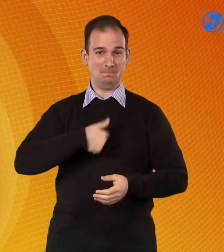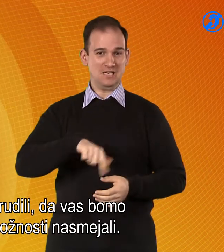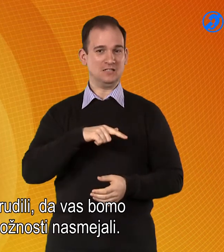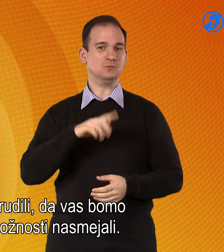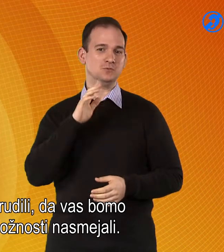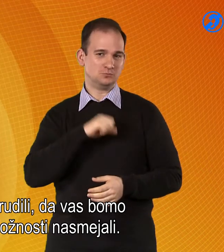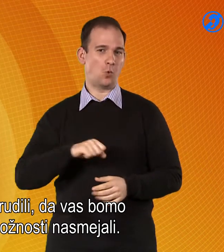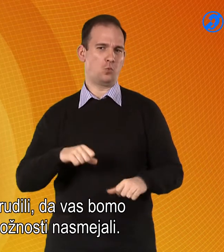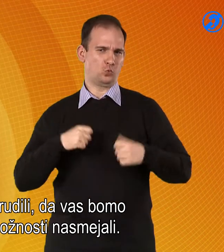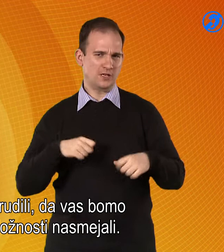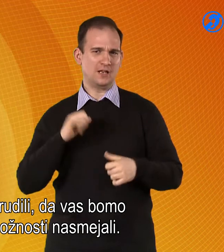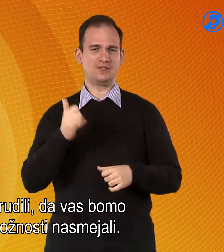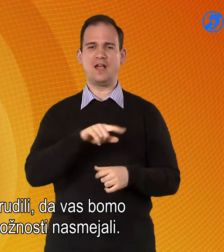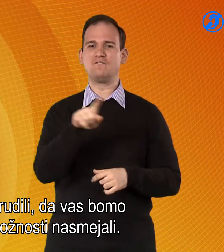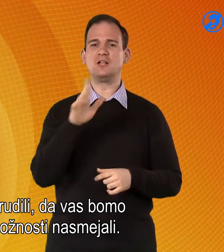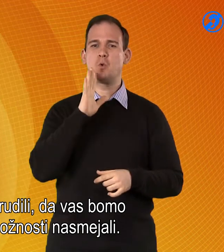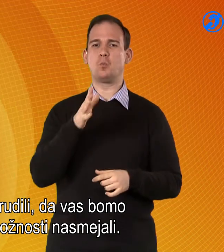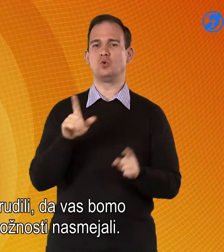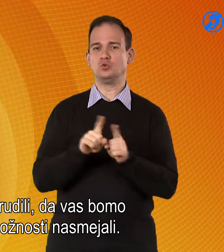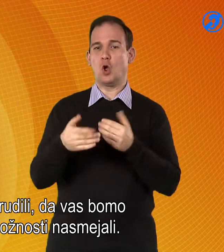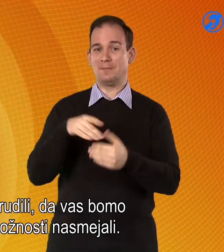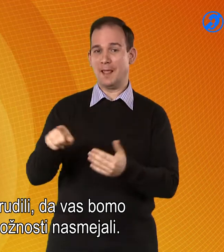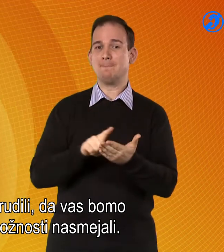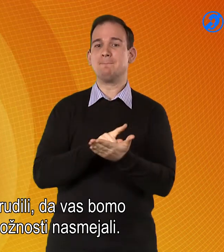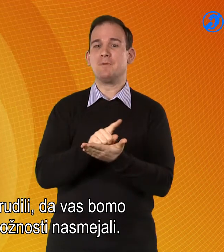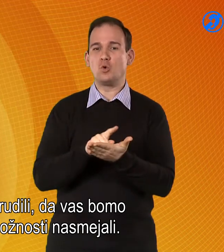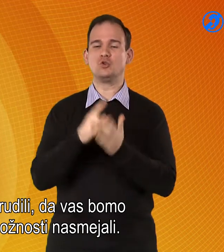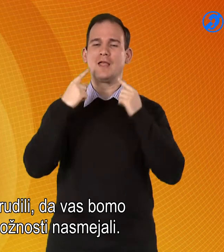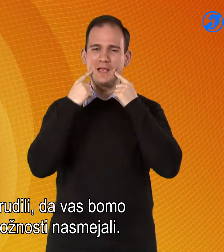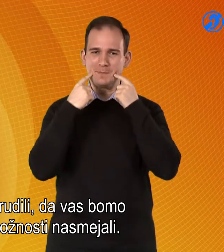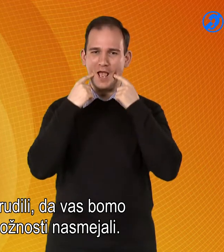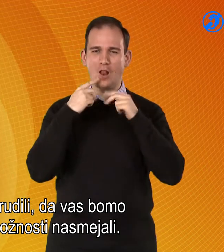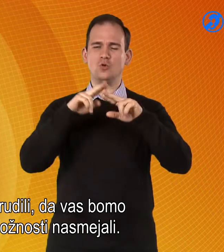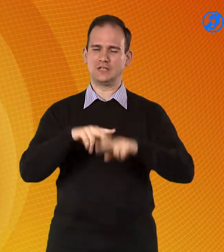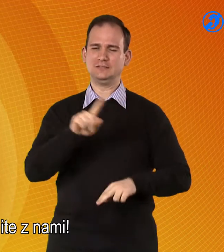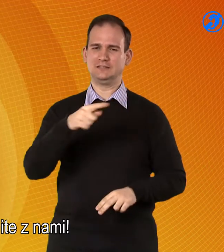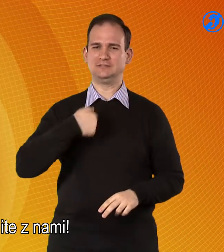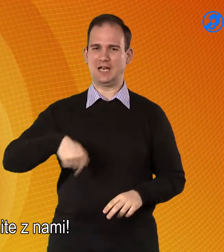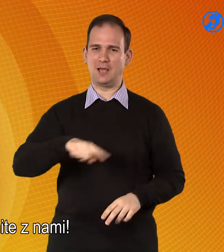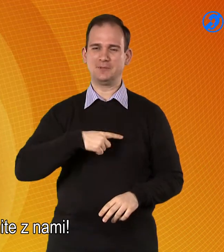Mi smo se potrudili, da vas bomo tudi ob tej priložnosti nasmejali. Ostanite z nami.